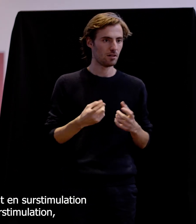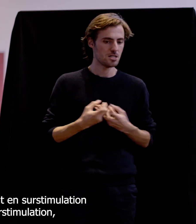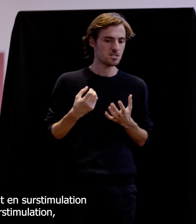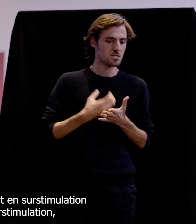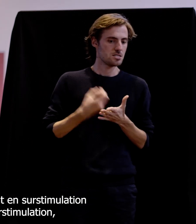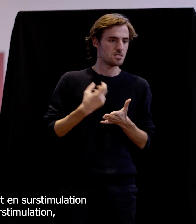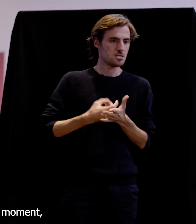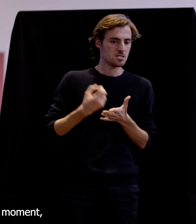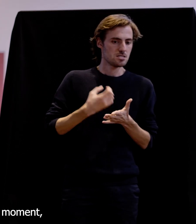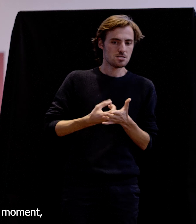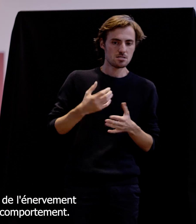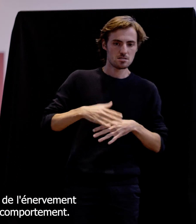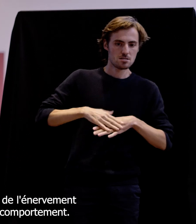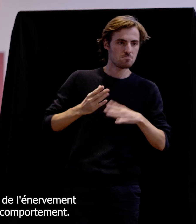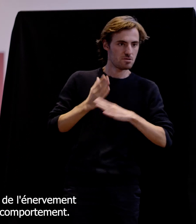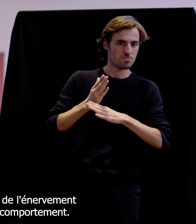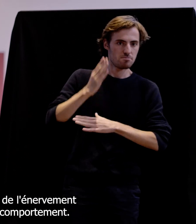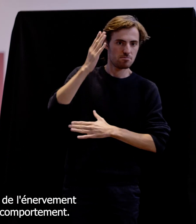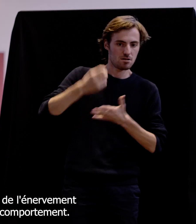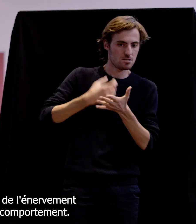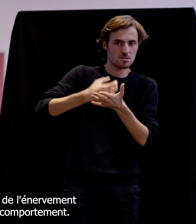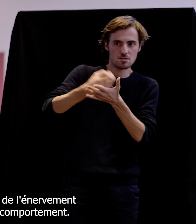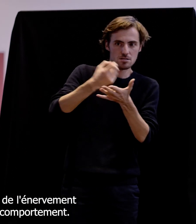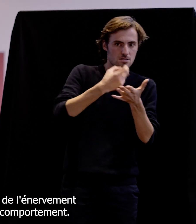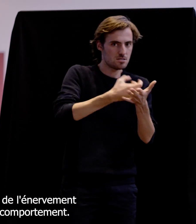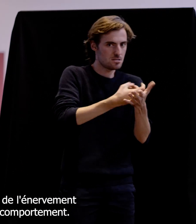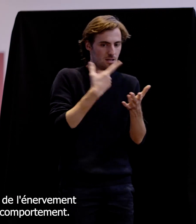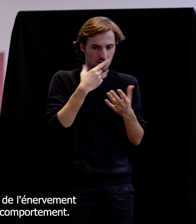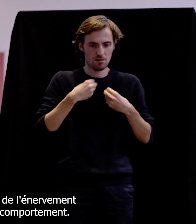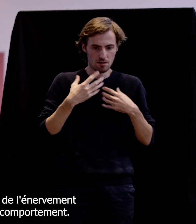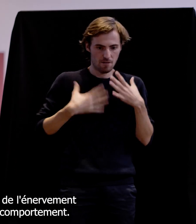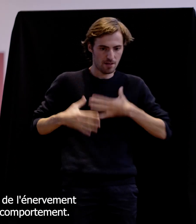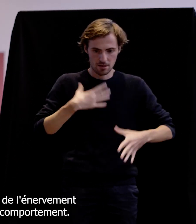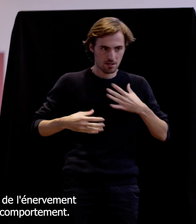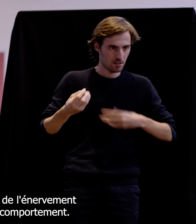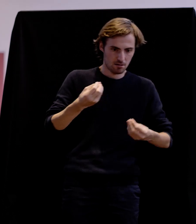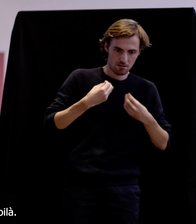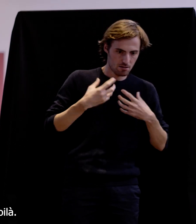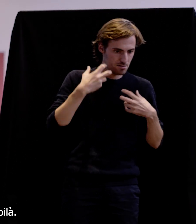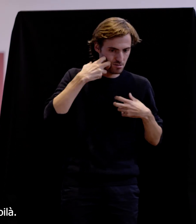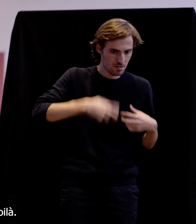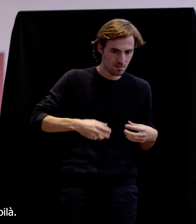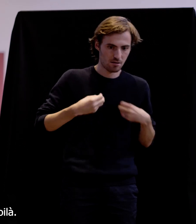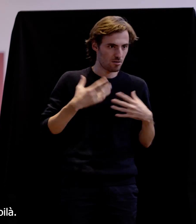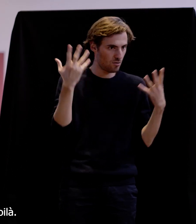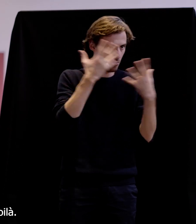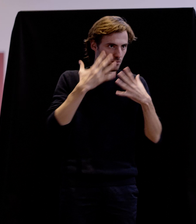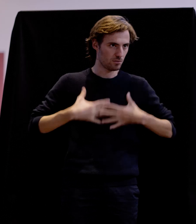la surstimulation, au bout d'un moment, ça fait de la fatigue, de l'énervement, et des troubles du comportement. Hein. Donc,